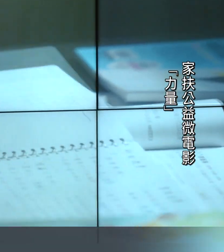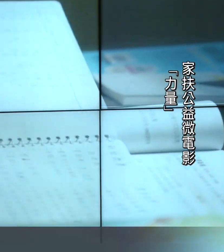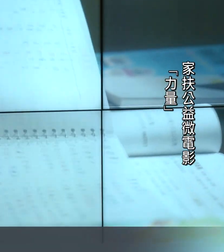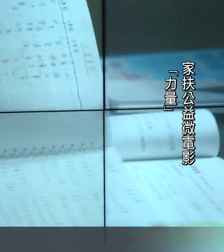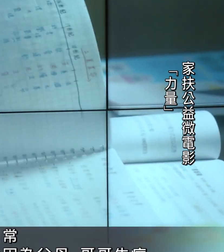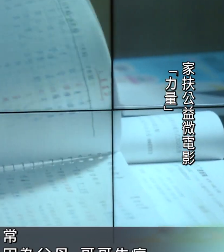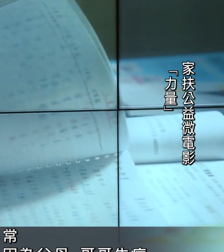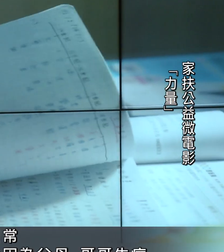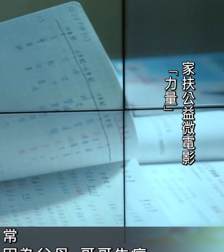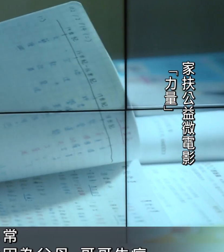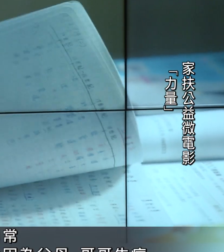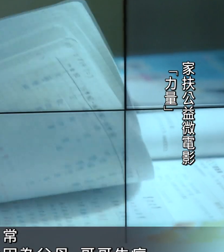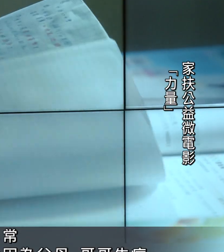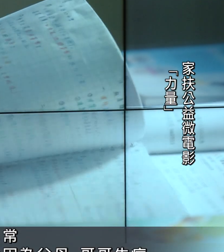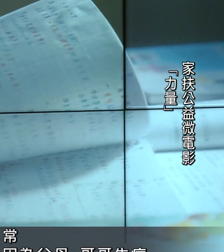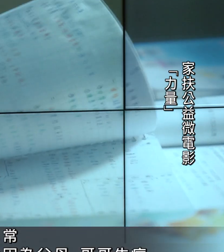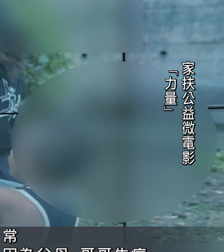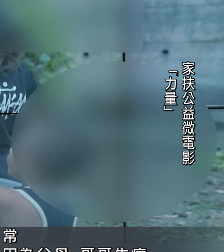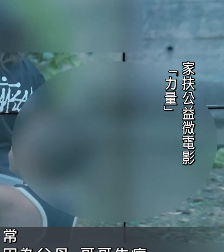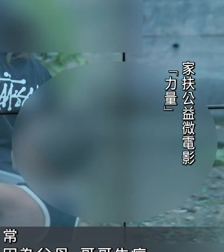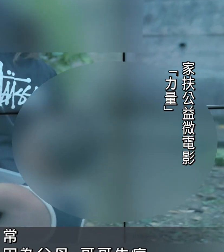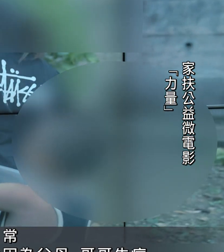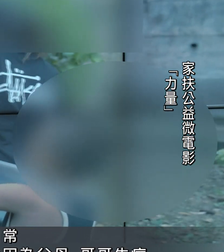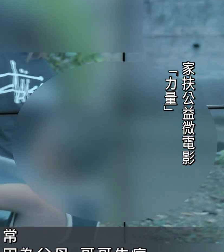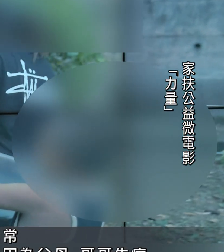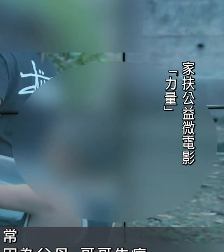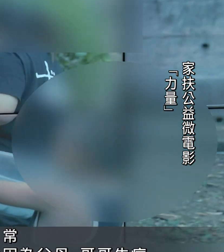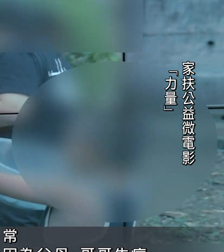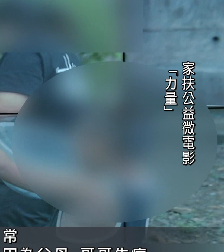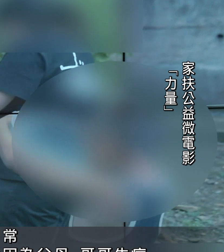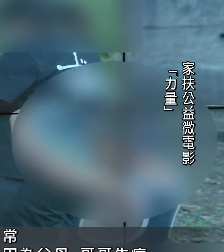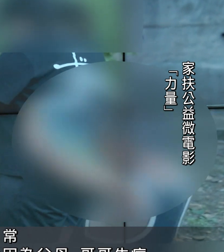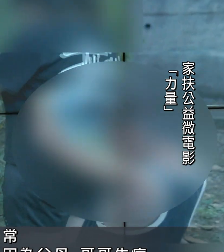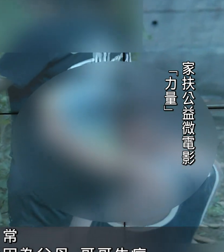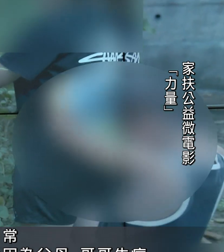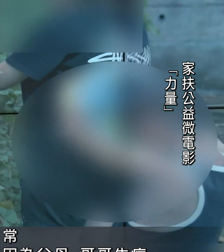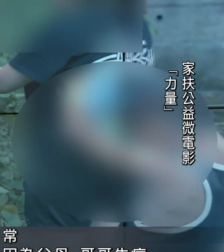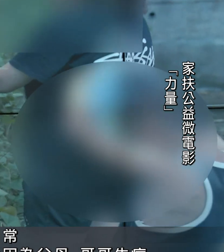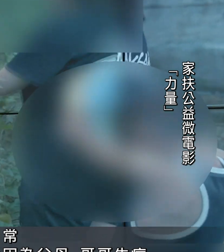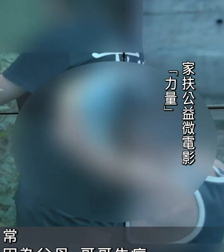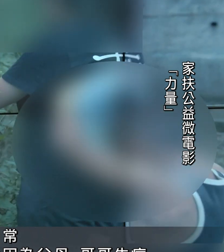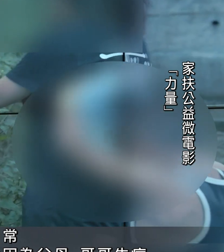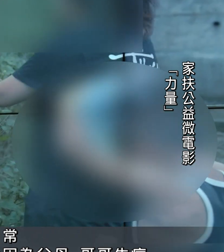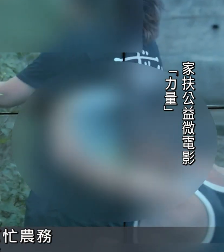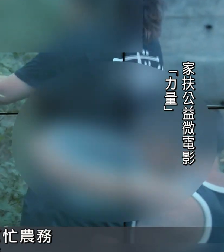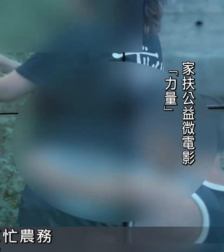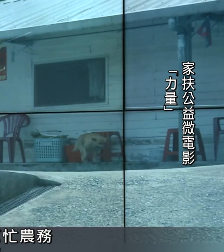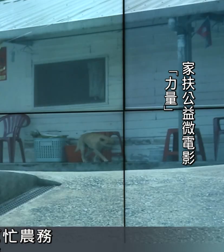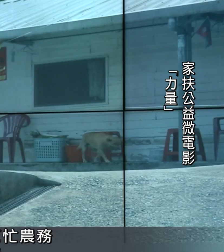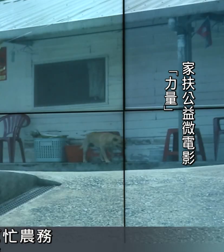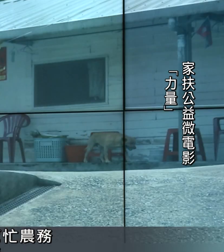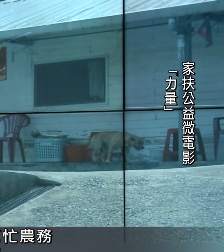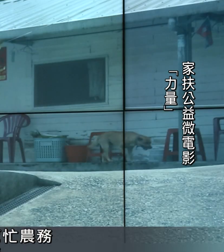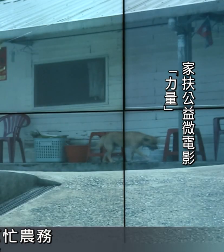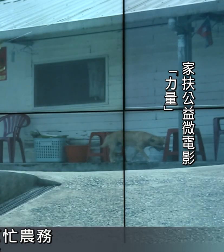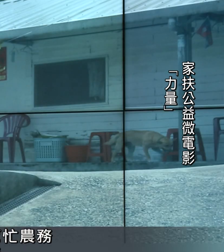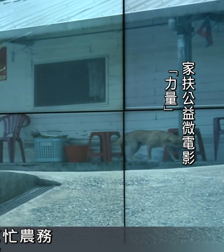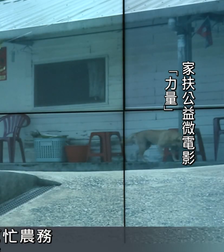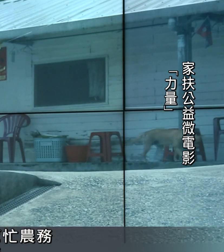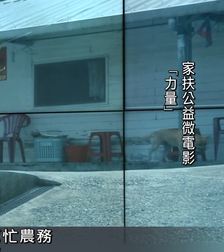照顾家人是每天日常。15岁国三生芷怡，因为父母哥哥生病，要承担家事，更要帮忙农务。当同